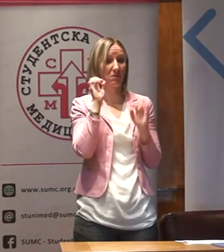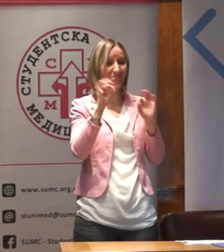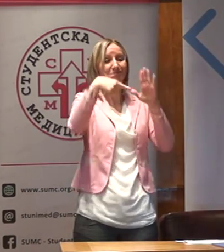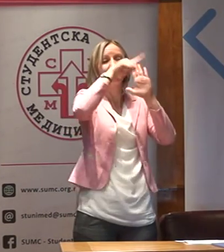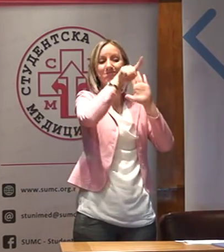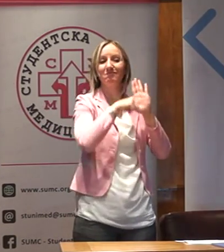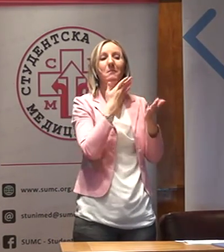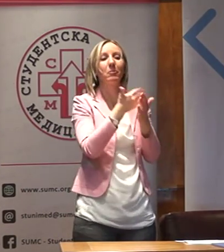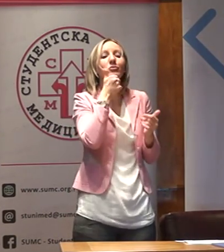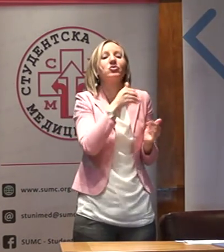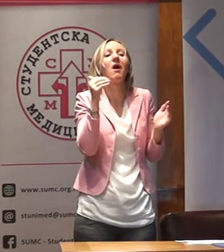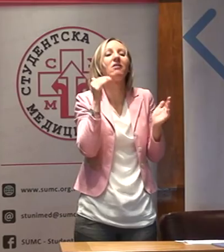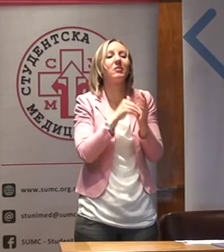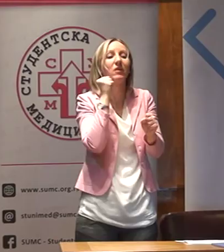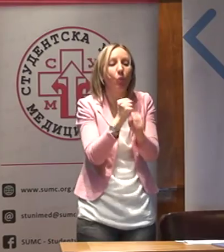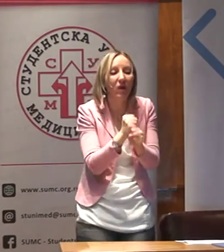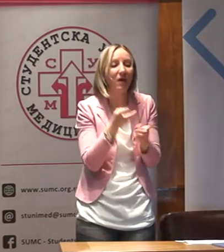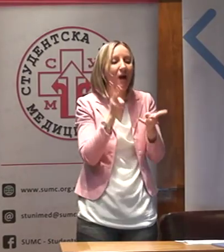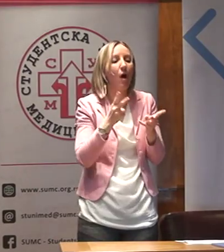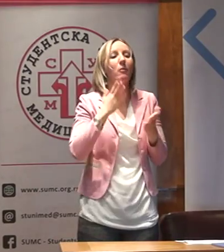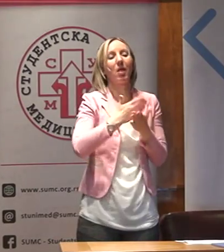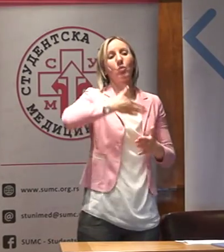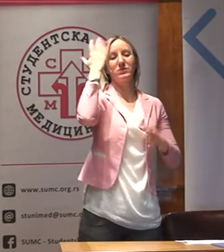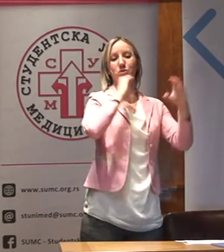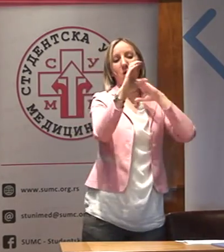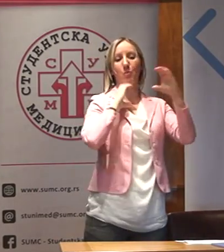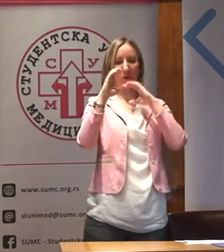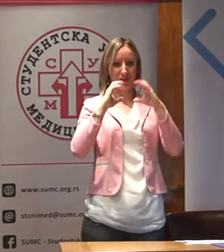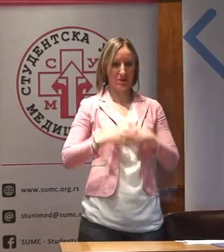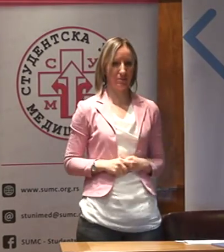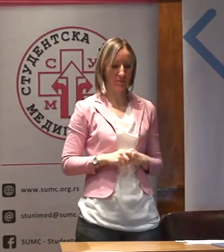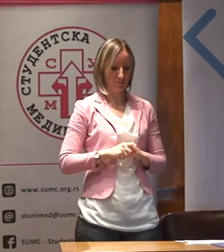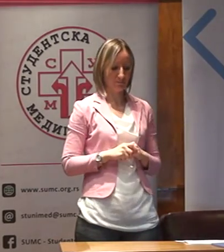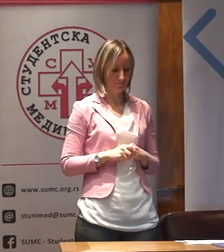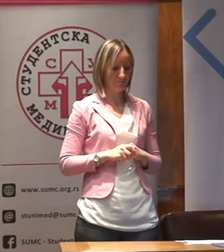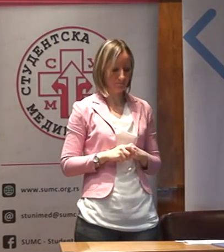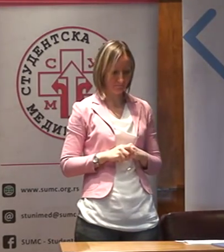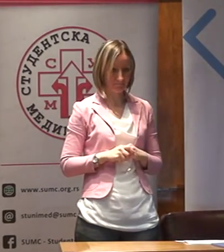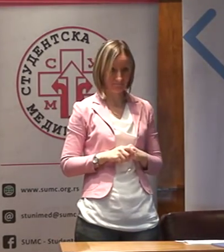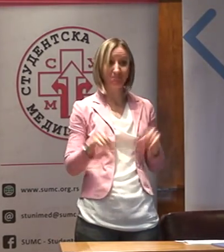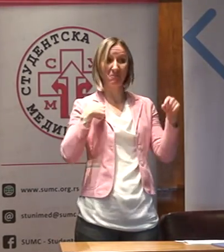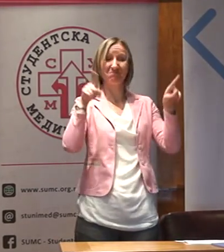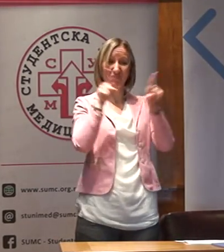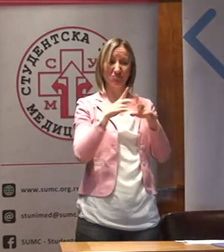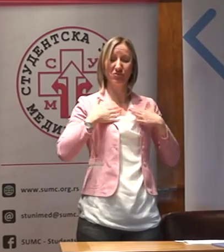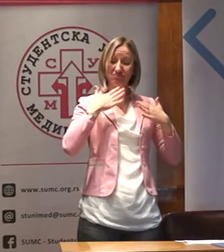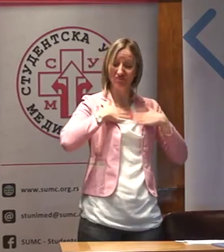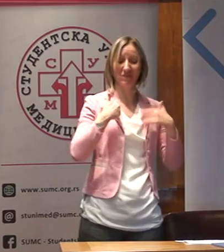u njoj se nalazi mnogo preporuka. Šta je potrebno uraditi kako bi se ostvarila uspešna